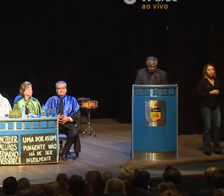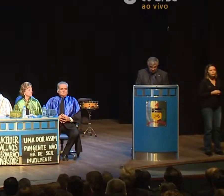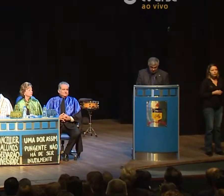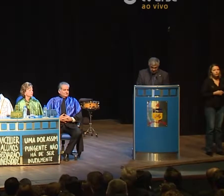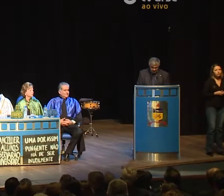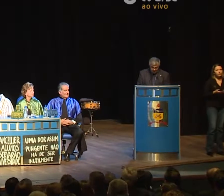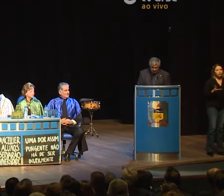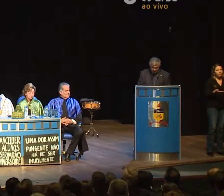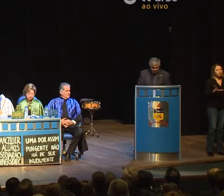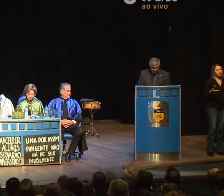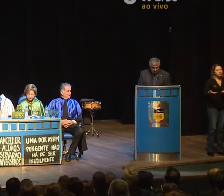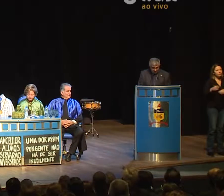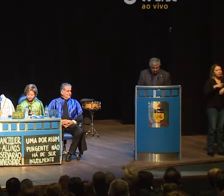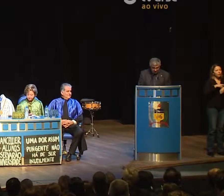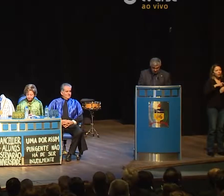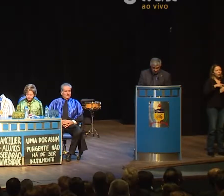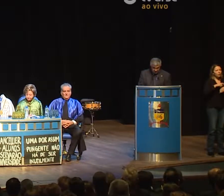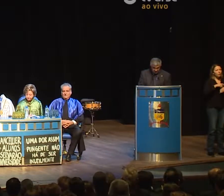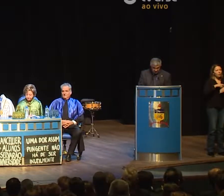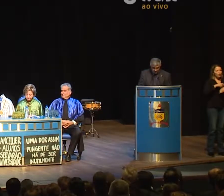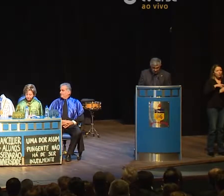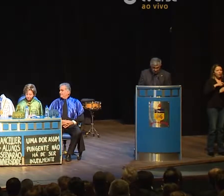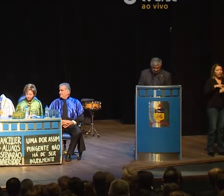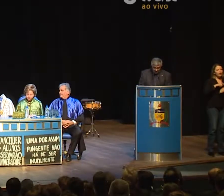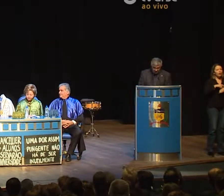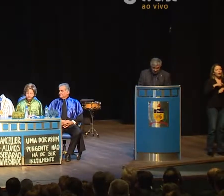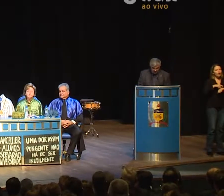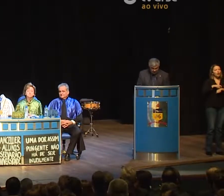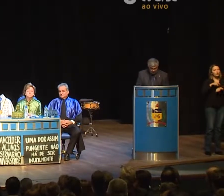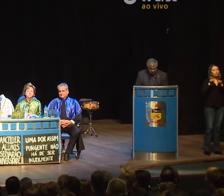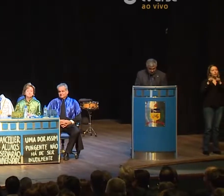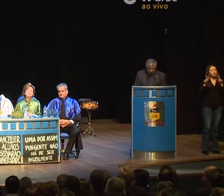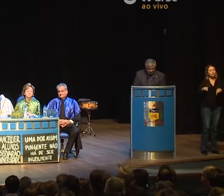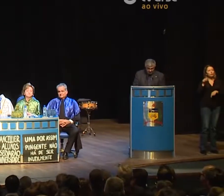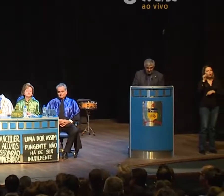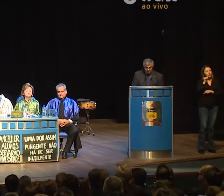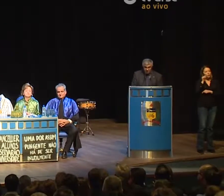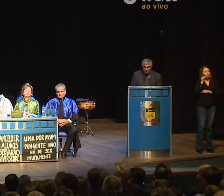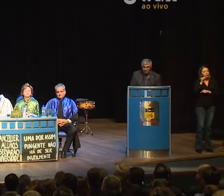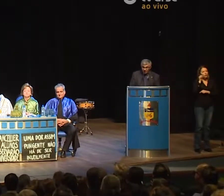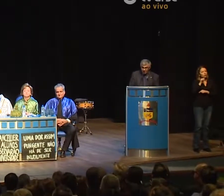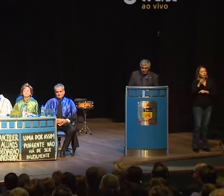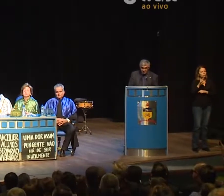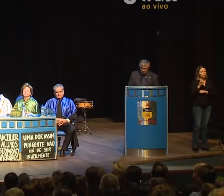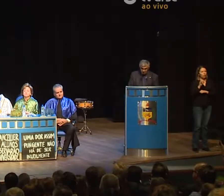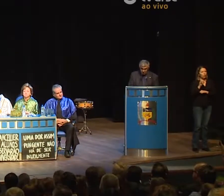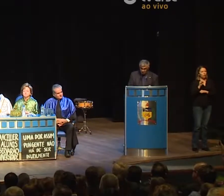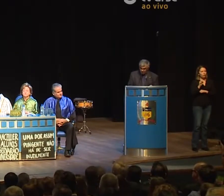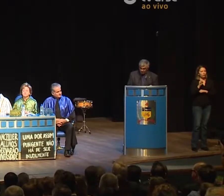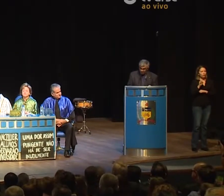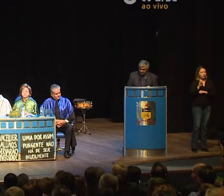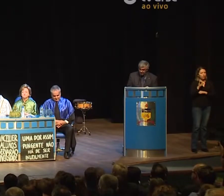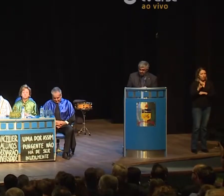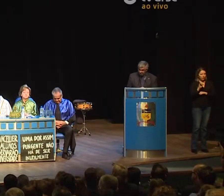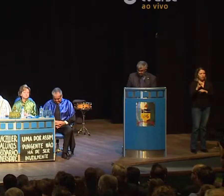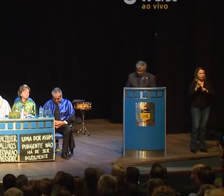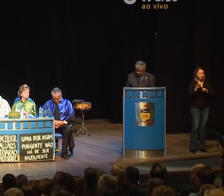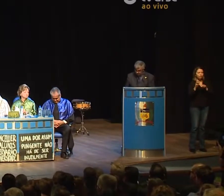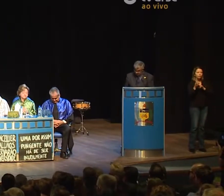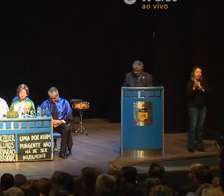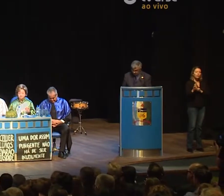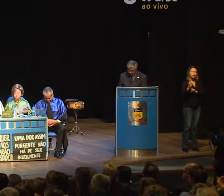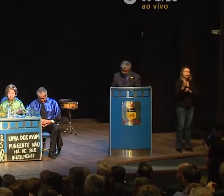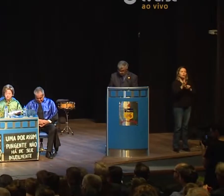Anunciamos o pronunciamento da servidora técnico-administrativa Rosi Correia de Abreu, representante dos técnicos administrativos do Conselho Universitário.